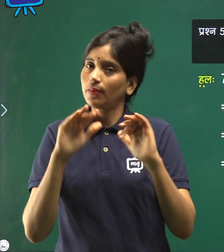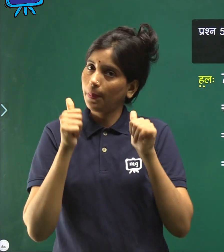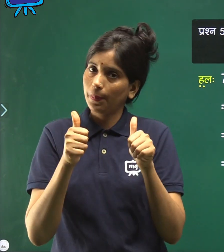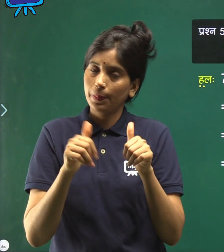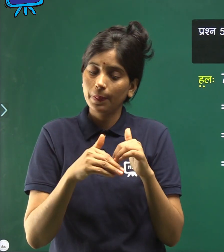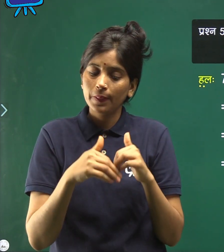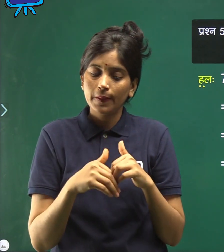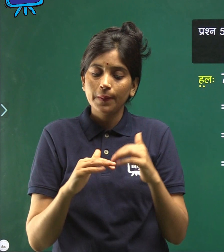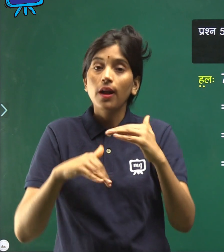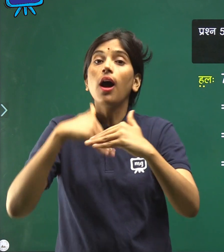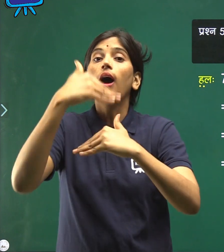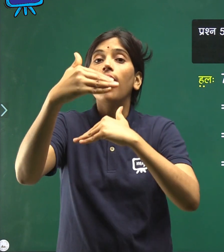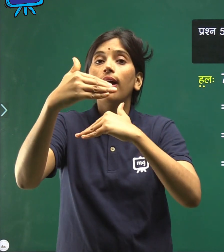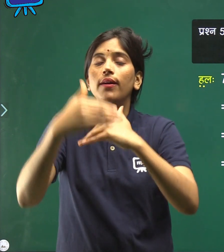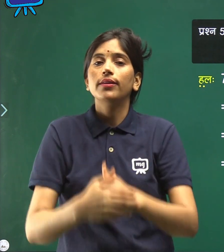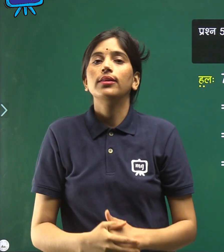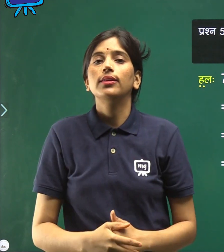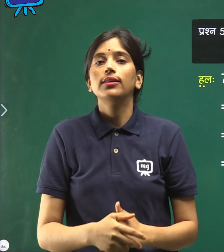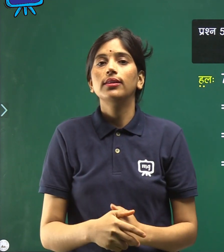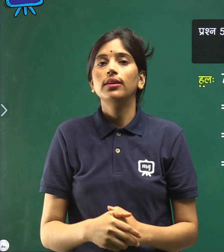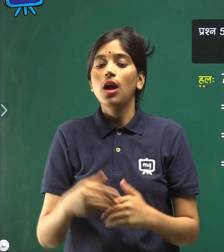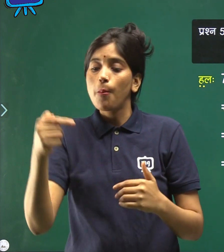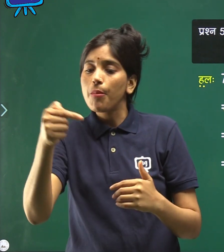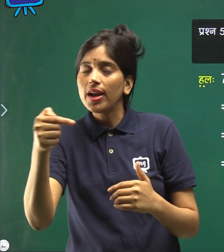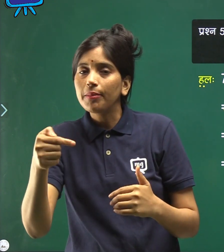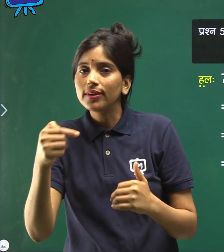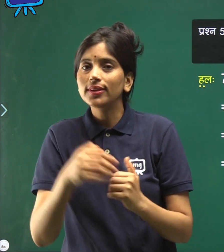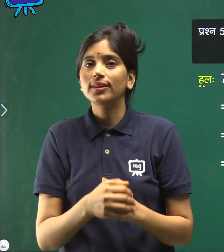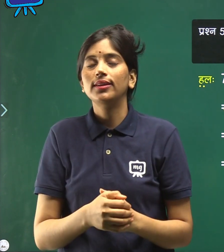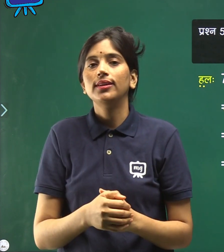हाँ बराबर अगला स्टेप है बराबर